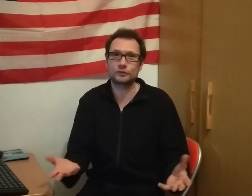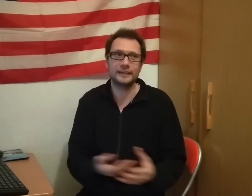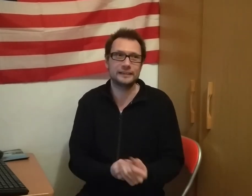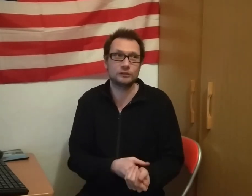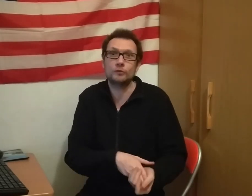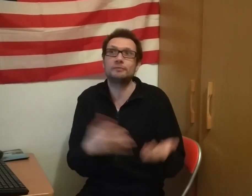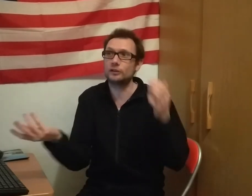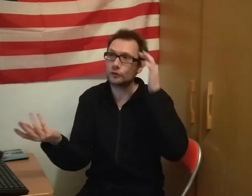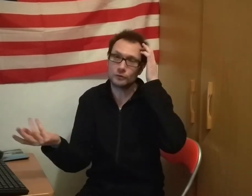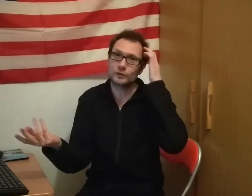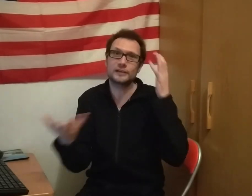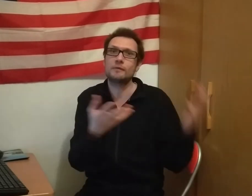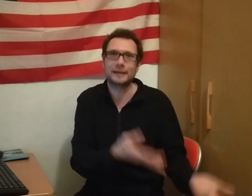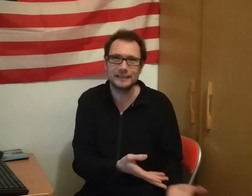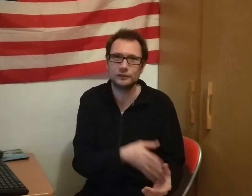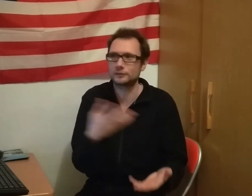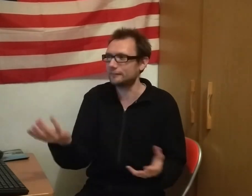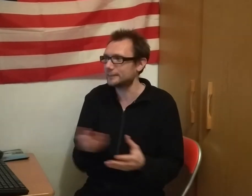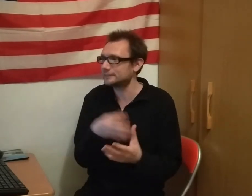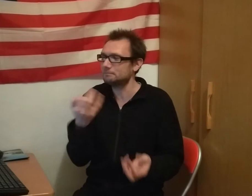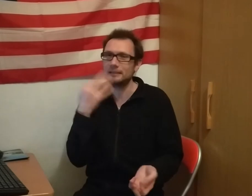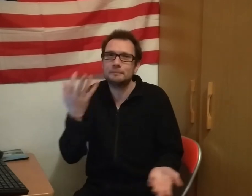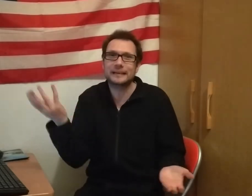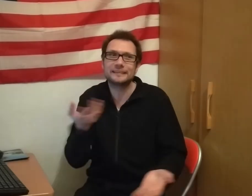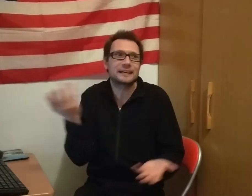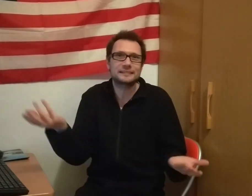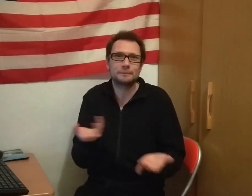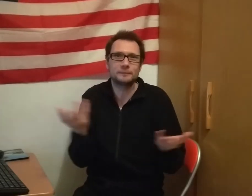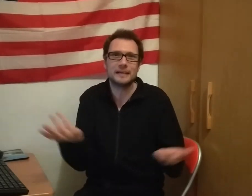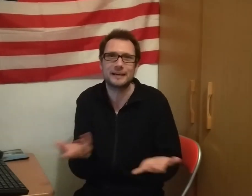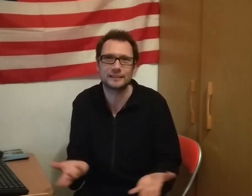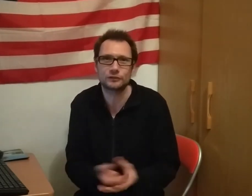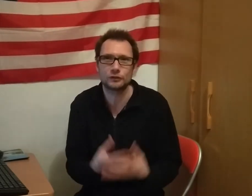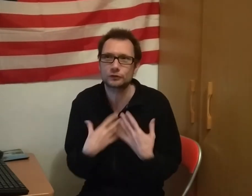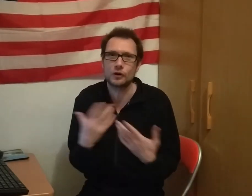sé. Yo no soy mujer, no me maquillo. Tal vez el maquillarse llama la atención. Yo soy hombre,